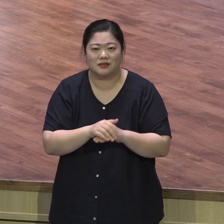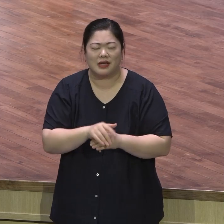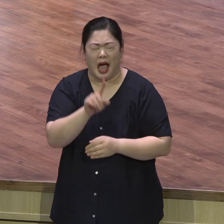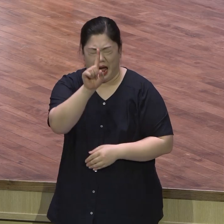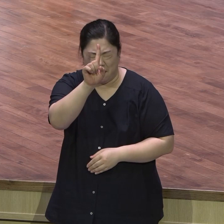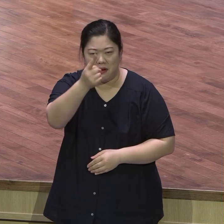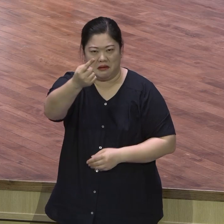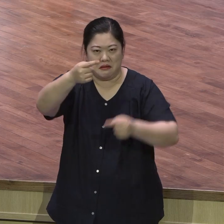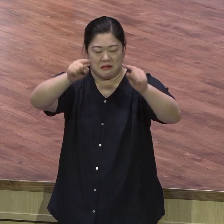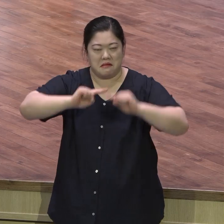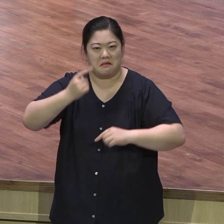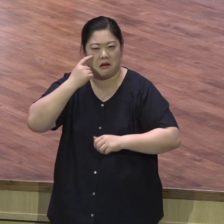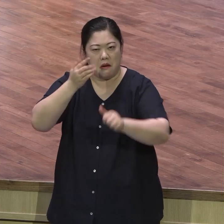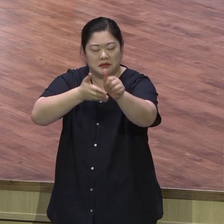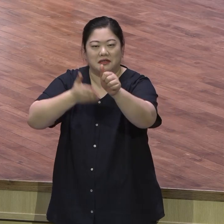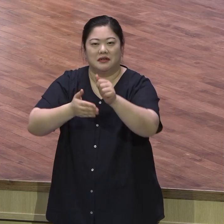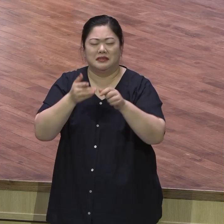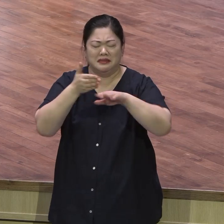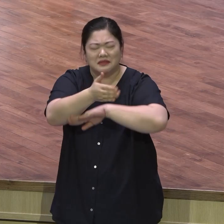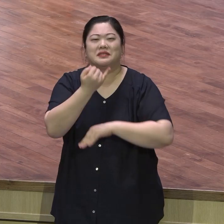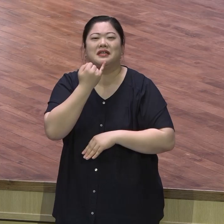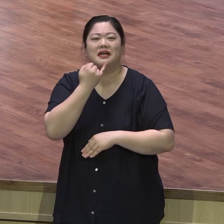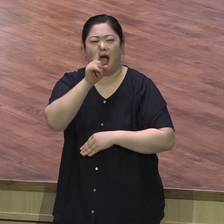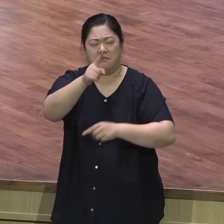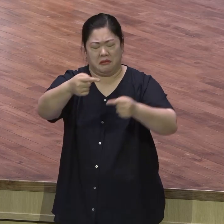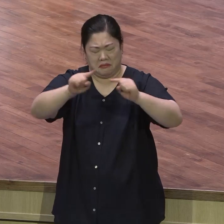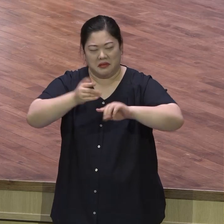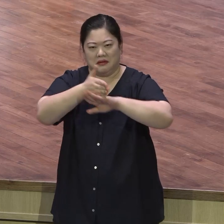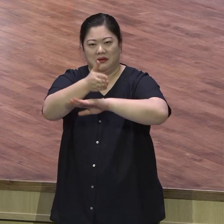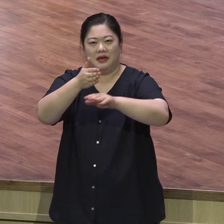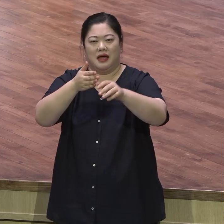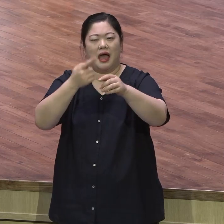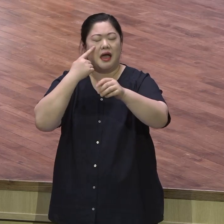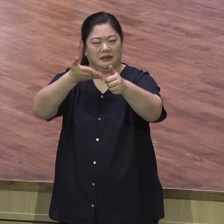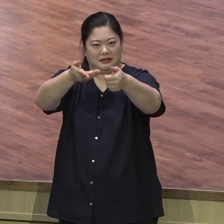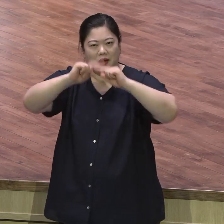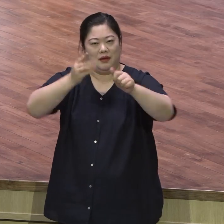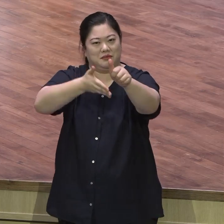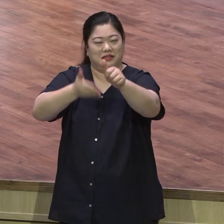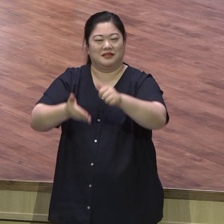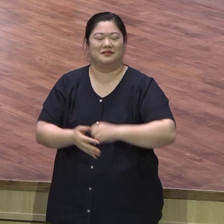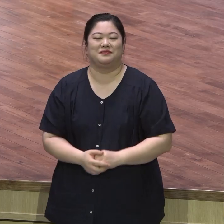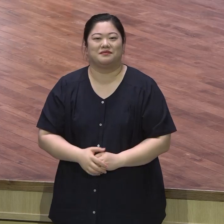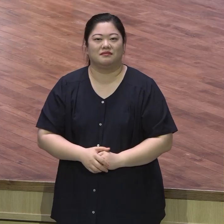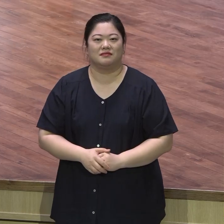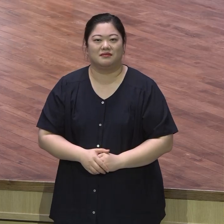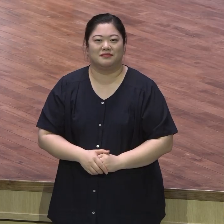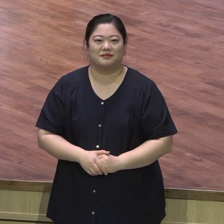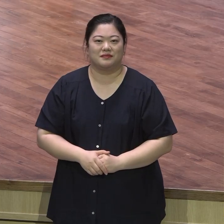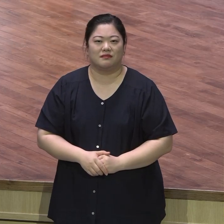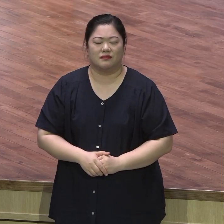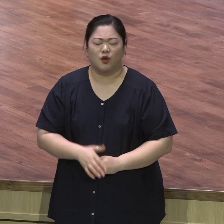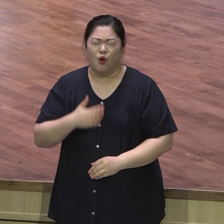못 들어오더라도 왔다 가더라도 나와보세요. 그런 마음을 하나는 보신다니까. 나 예배 드려야 되는데